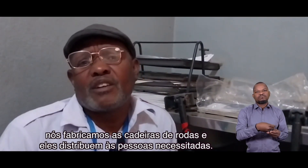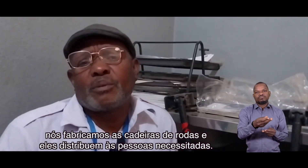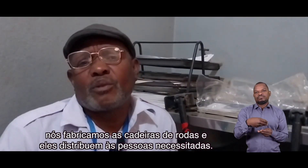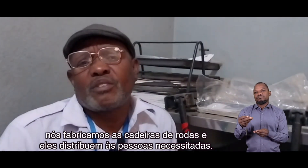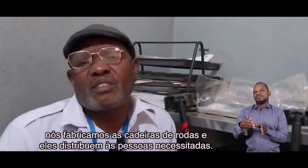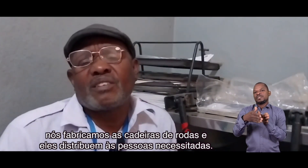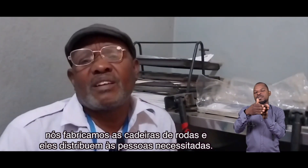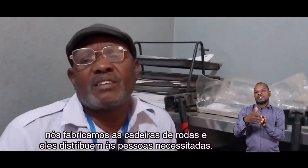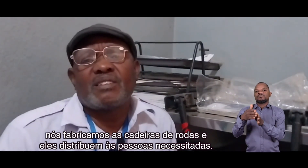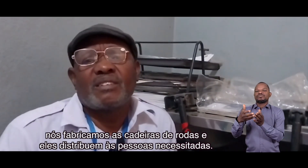as pessoas necessidades